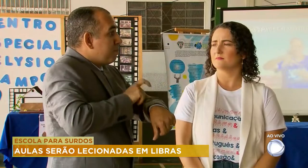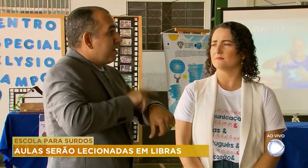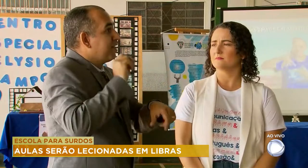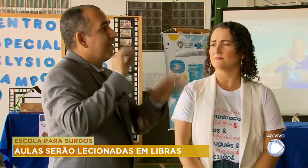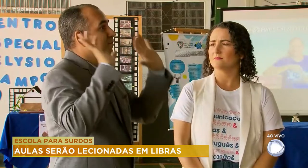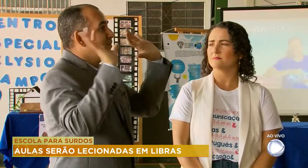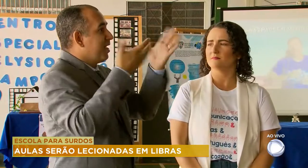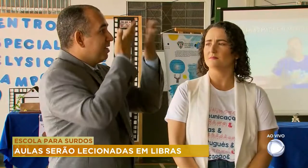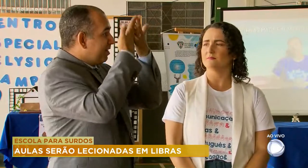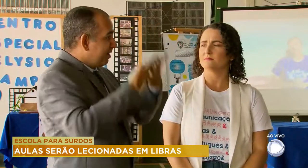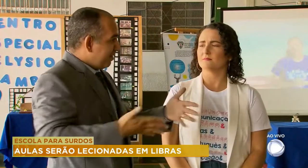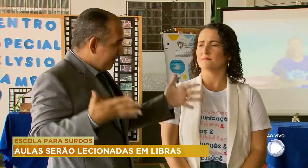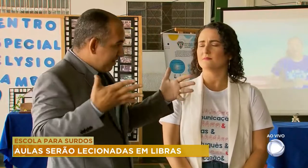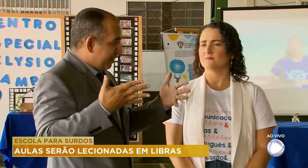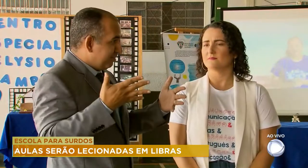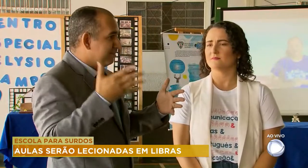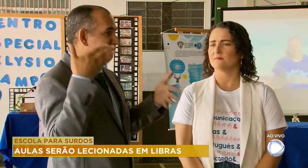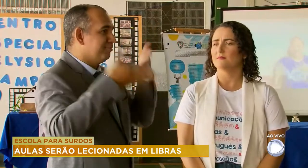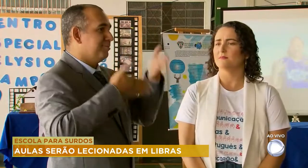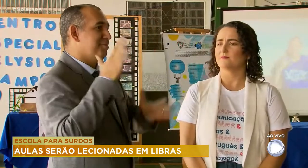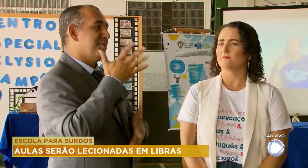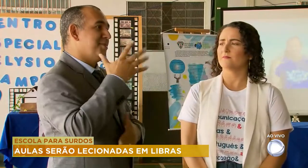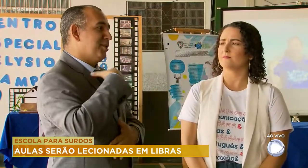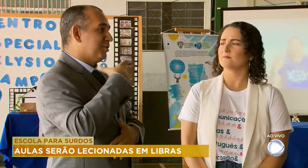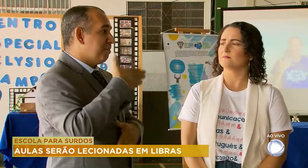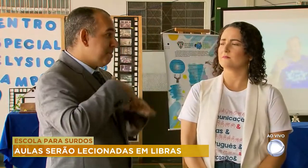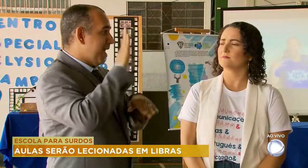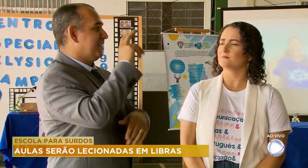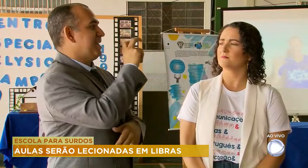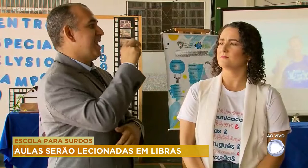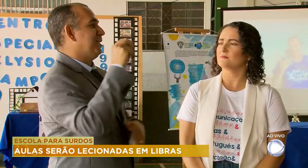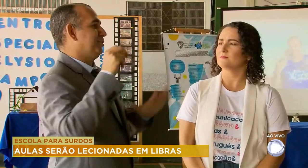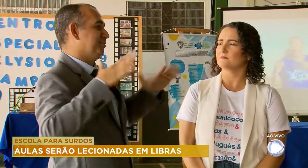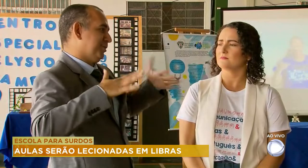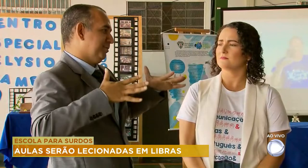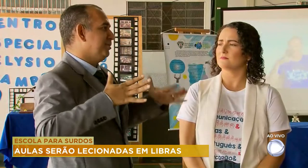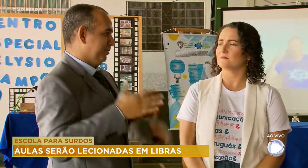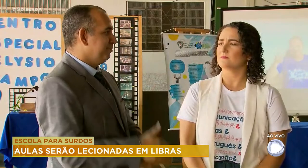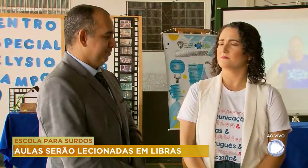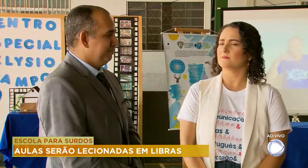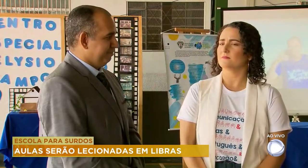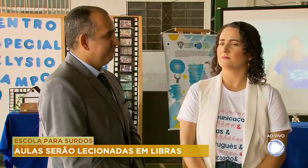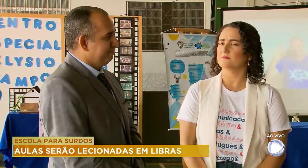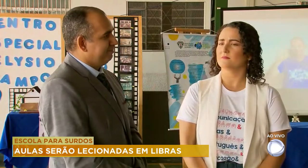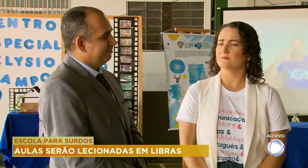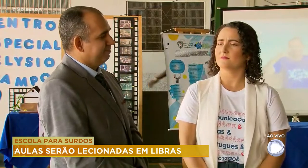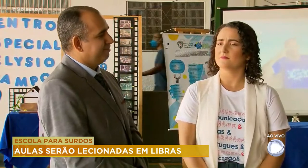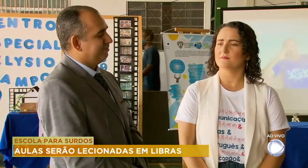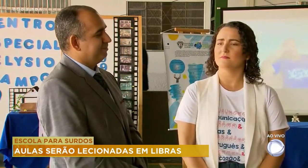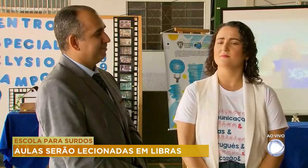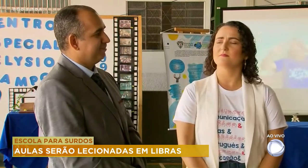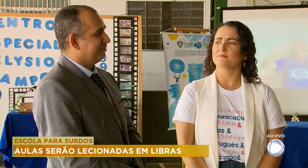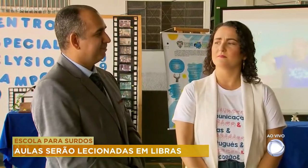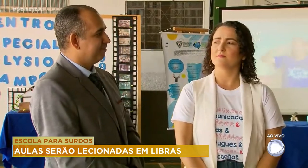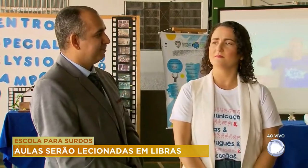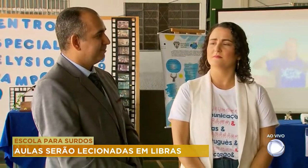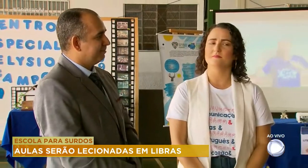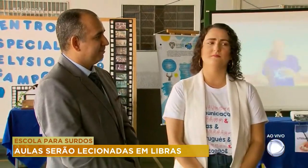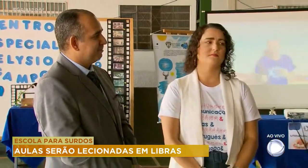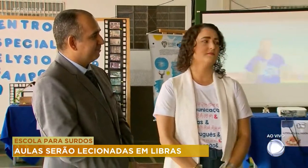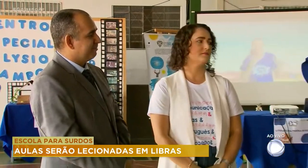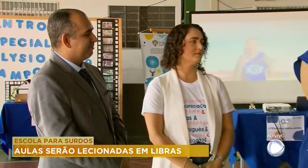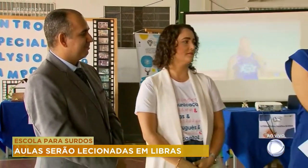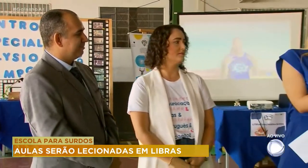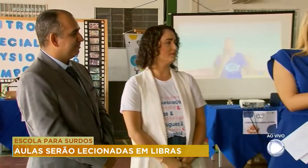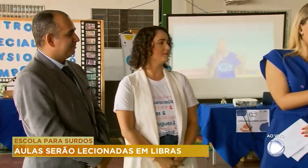150 ativos, mais ou menos. Mas nós temos muitos eventos que buscam motivar todos os surdos a estarem